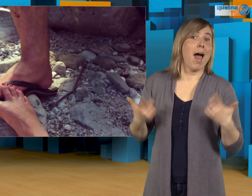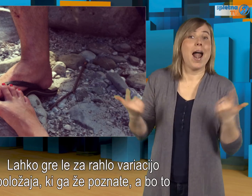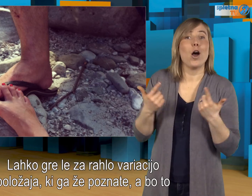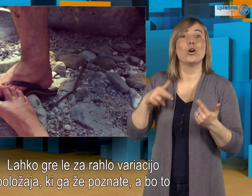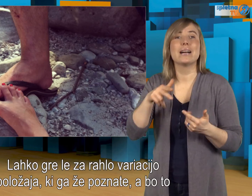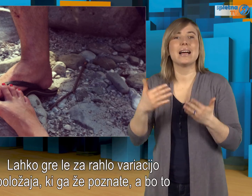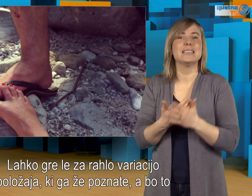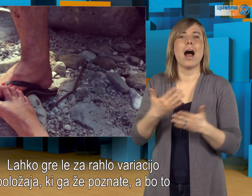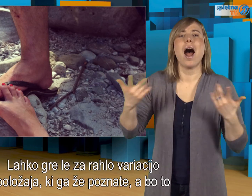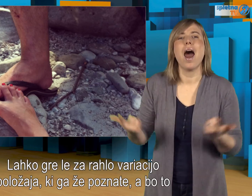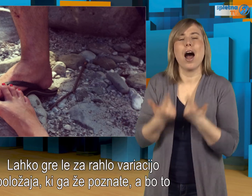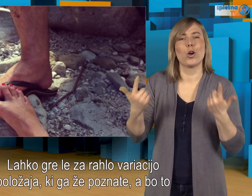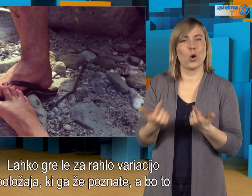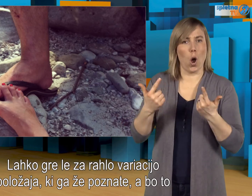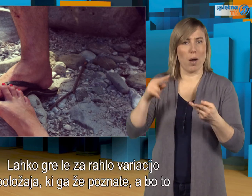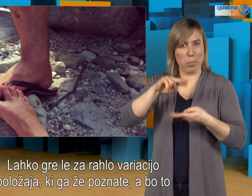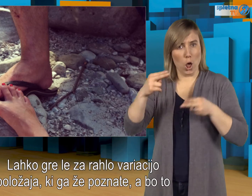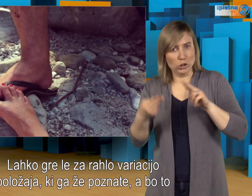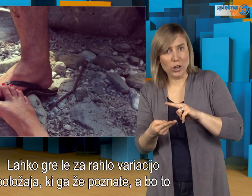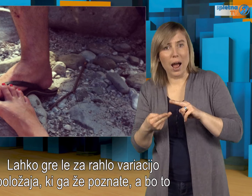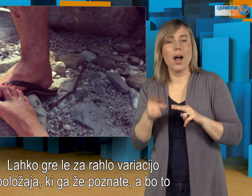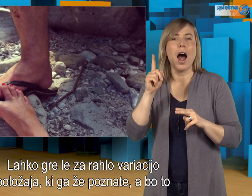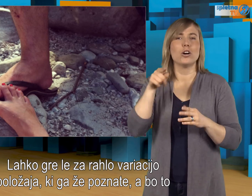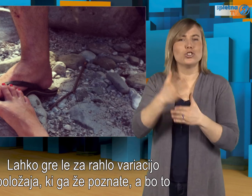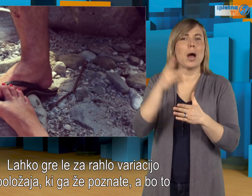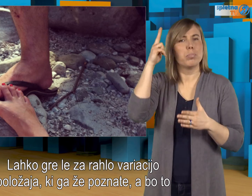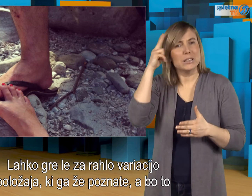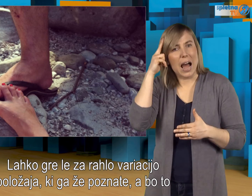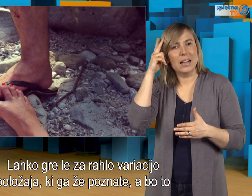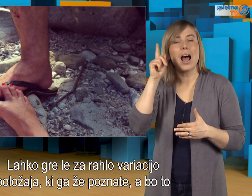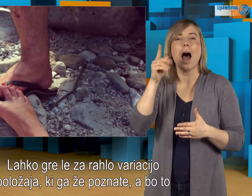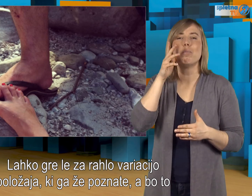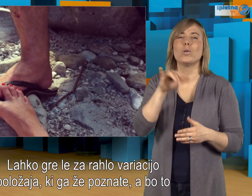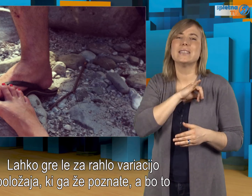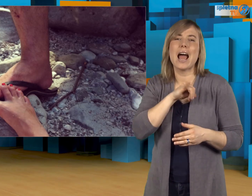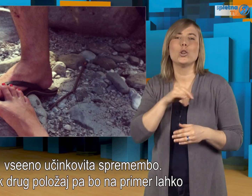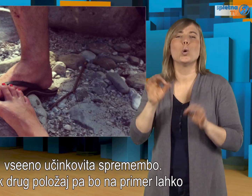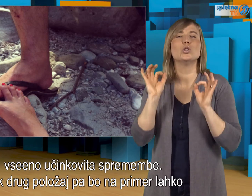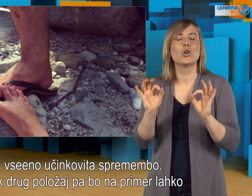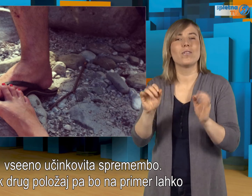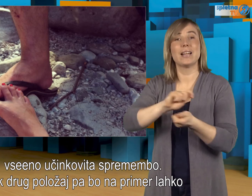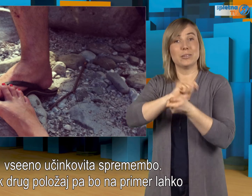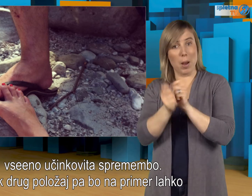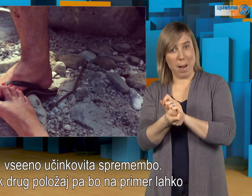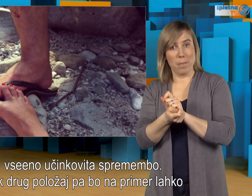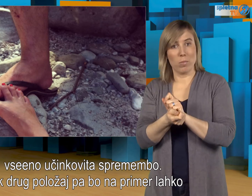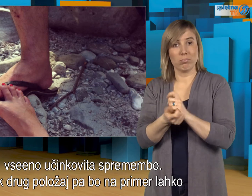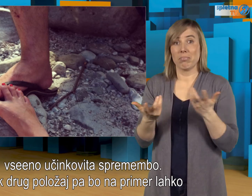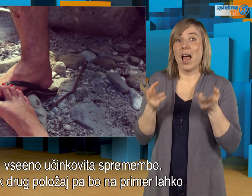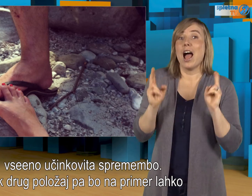Lahko gre le za rahlo variacijo položaja, ki ga že poznate, a bo to vseeno učinkovita sprememba. Kak